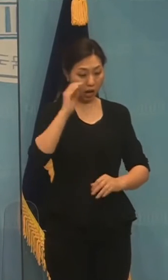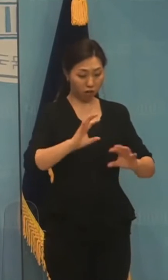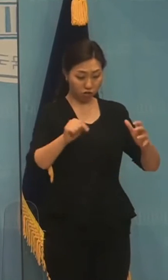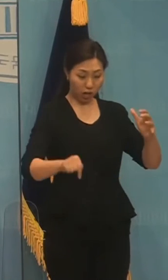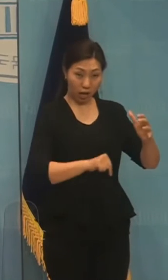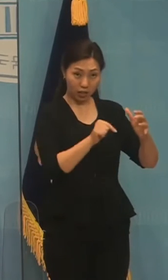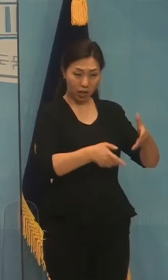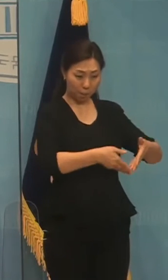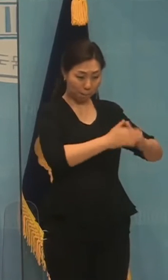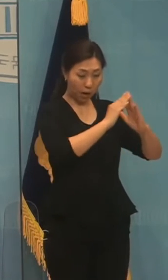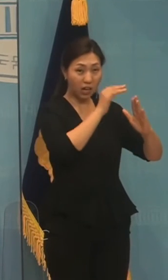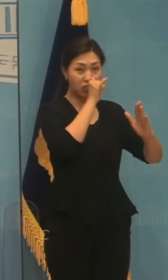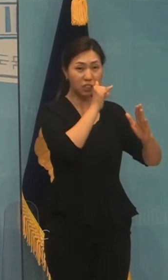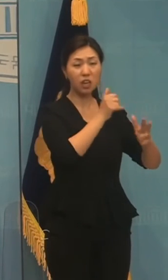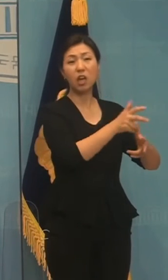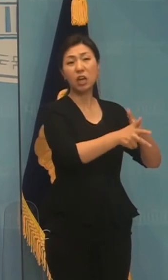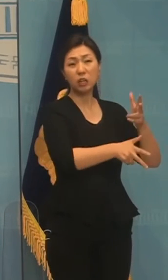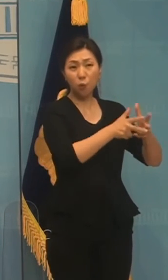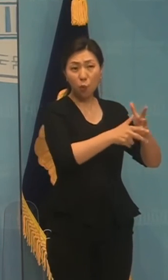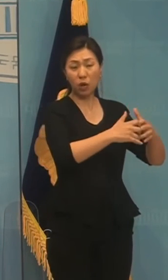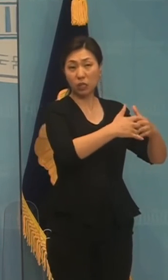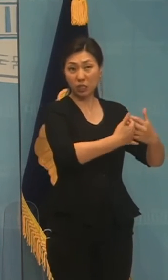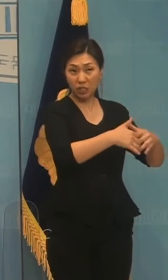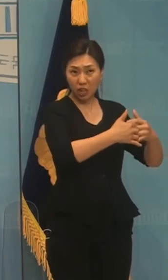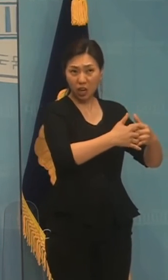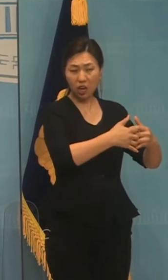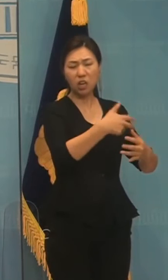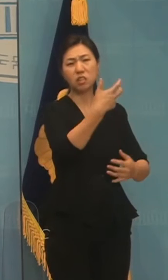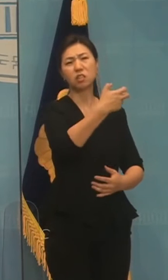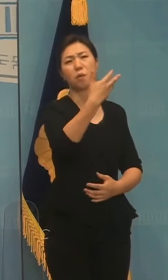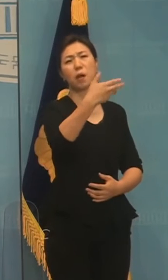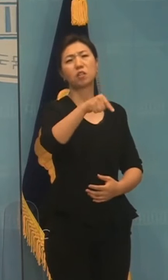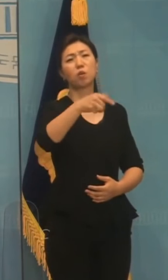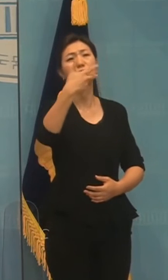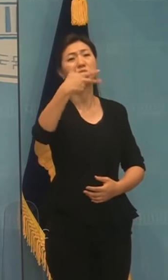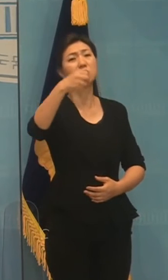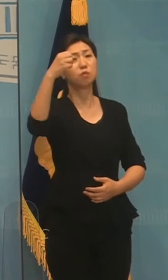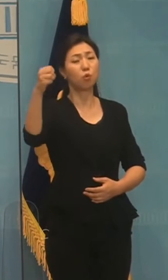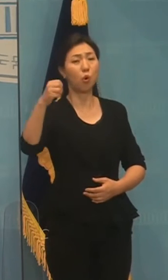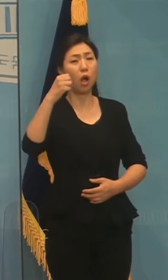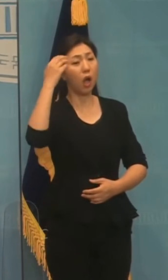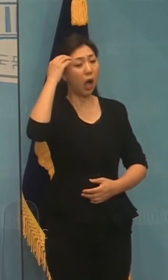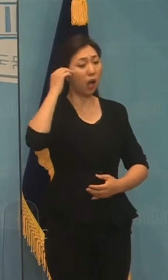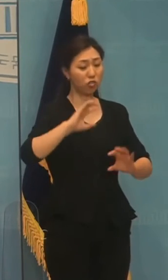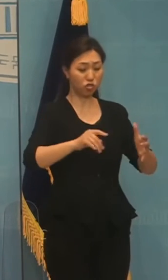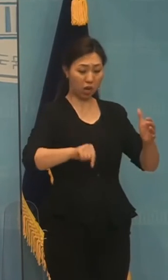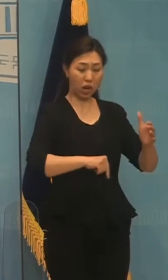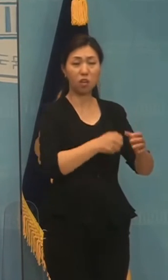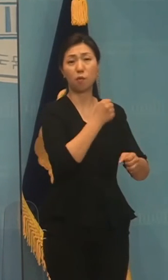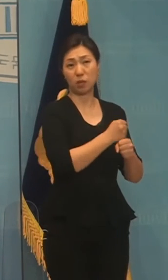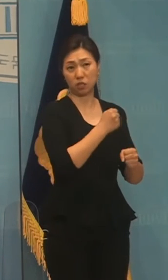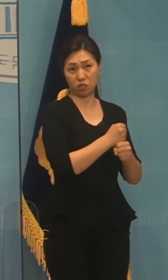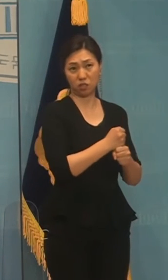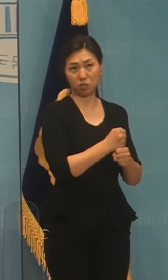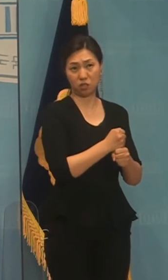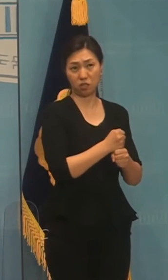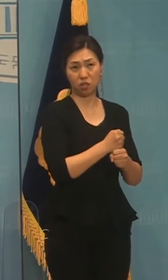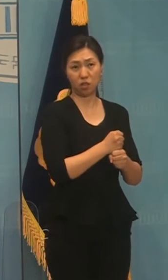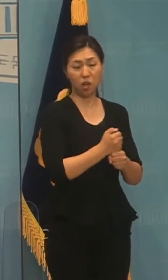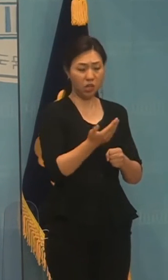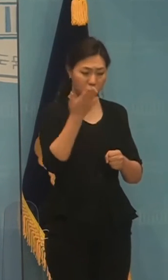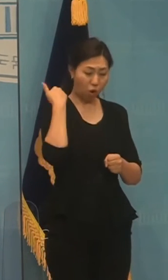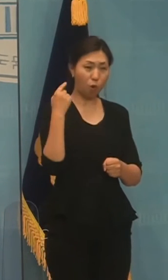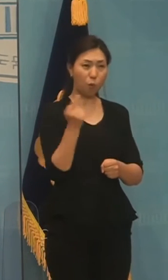태양광 모듈의 78.7%가 국산 제품으로 2016년 72%에서 꾸준히 늘어가고 있습니다.